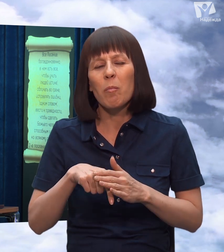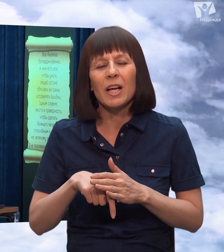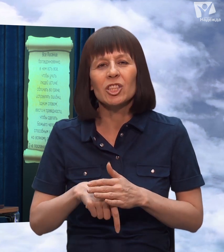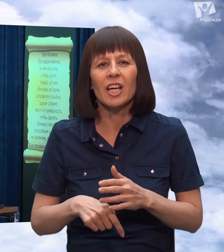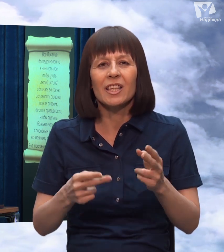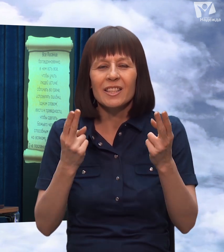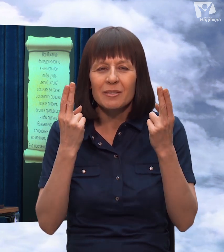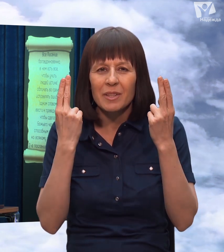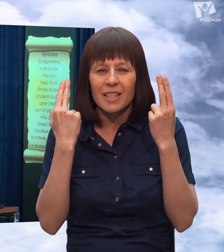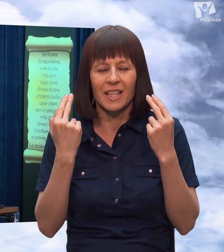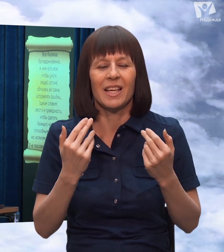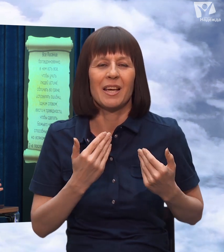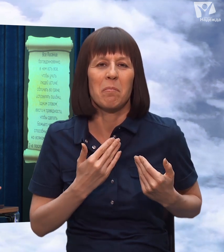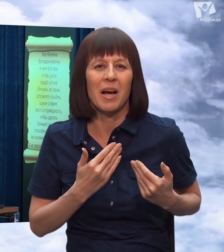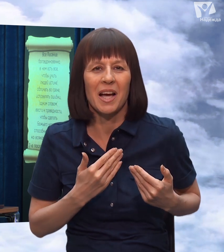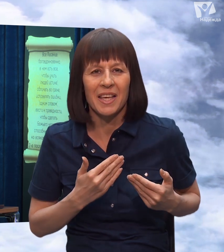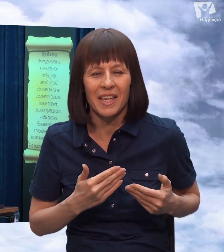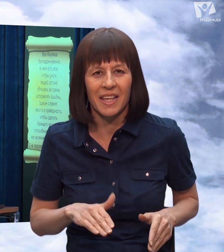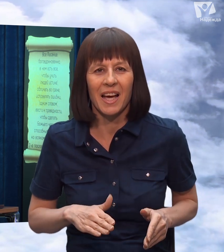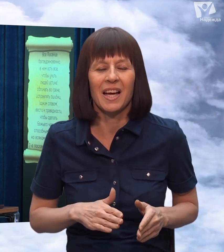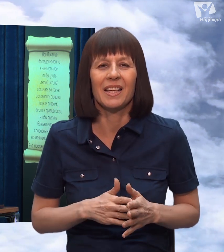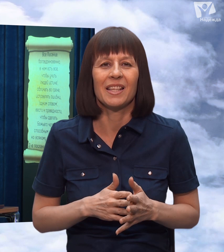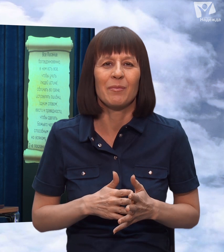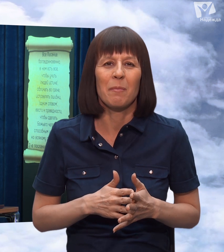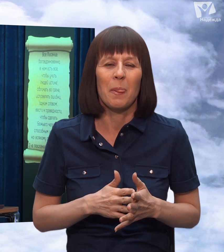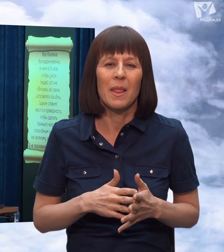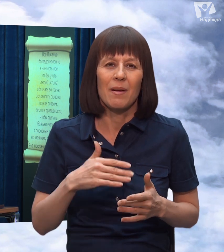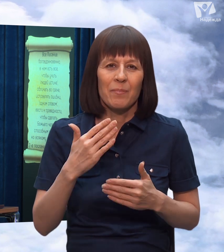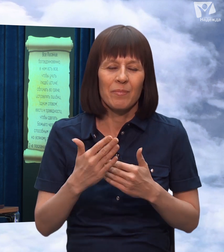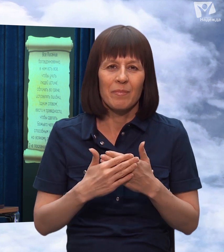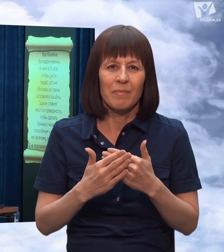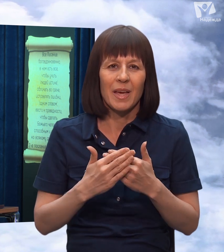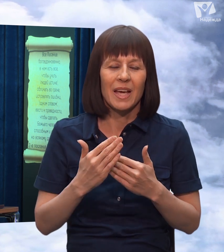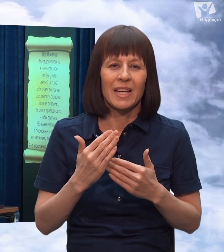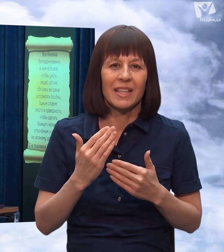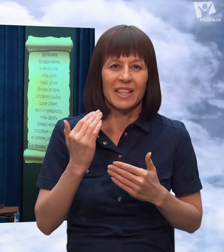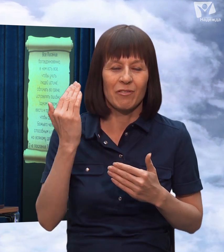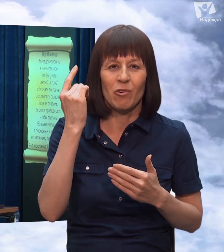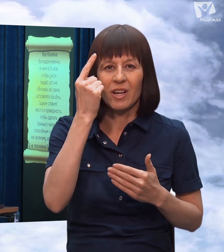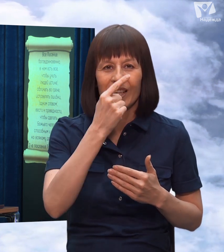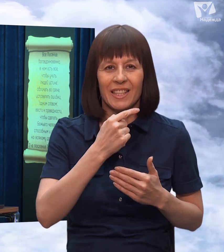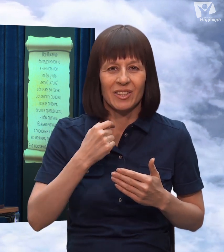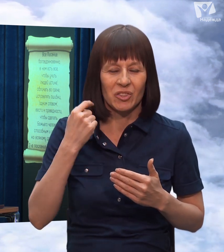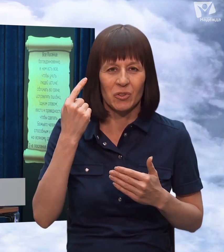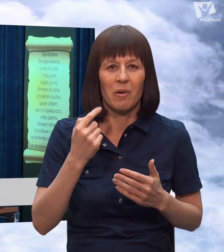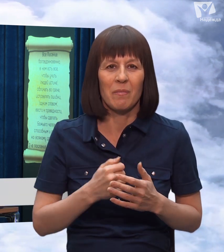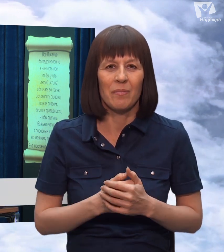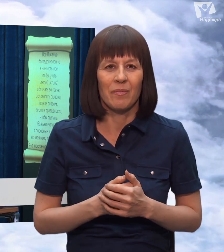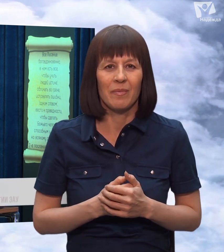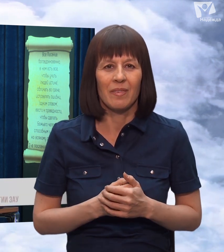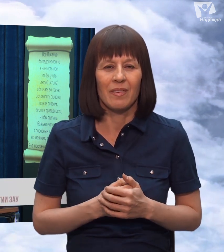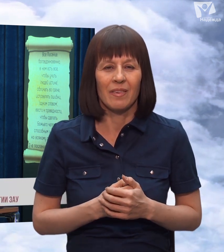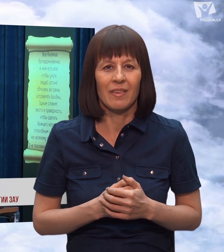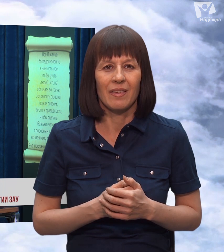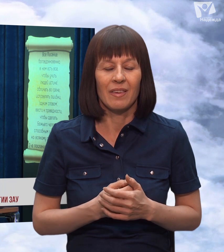в глубочайшем раскаяние в глубочайшем таком действительно вот смирение перед лицом господним когда